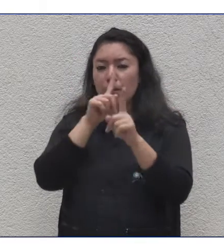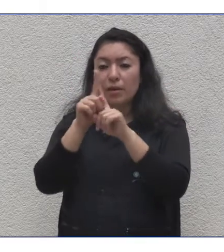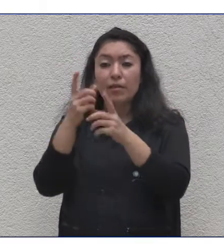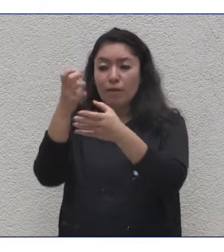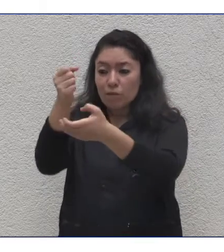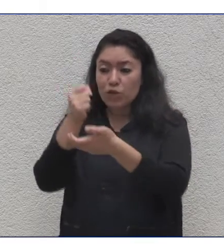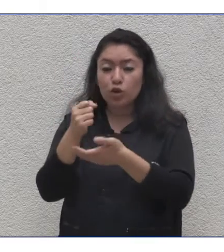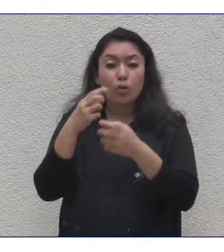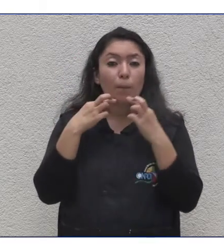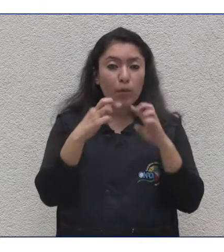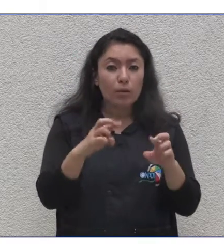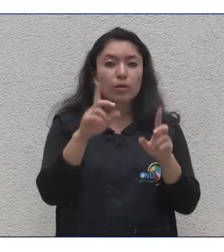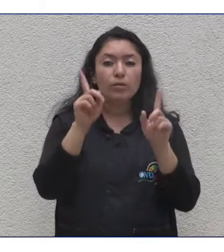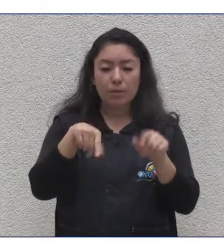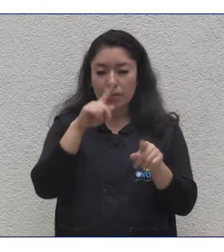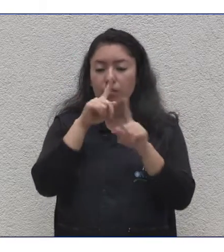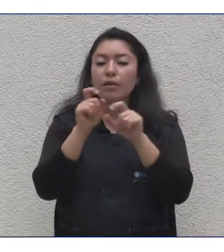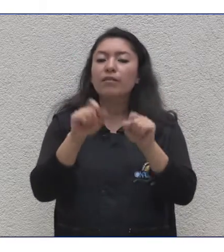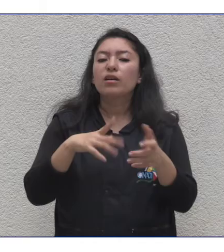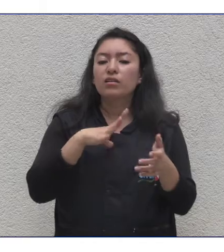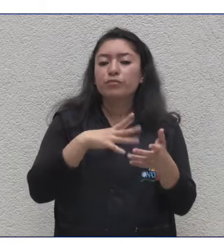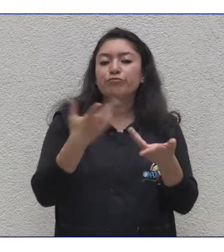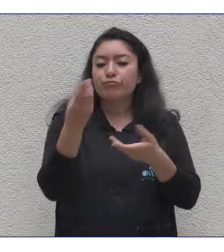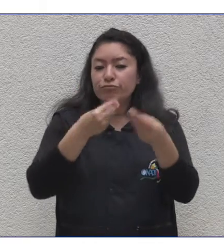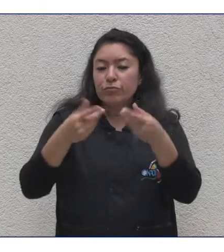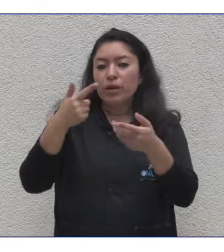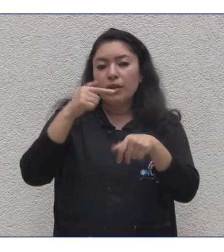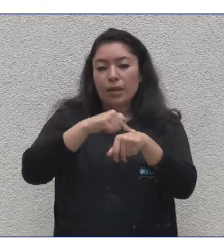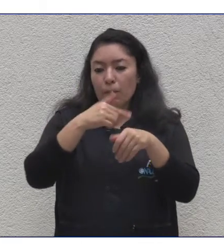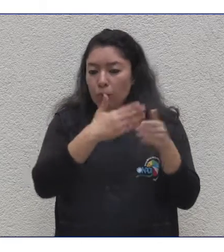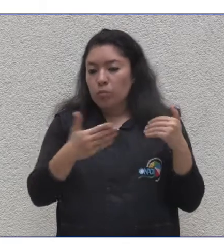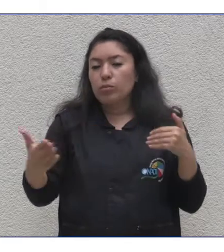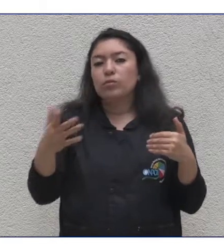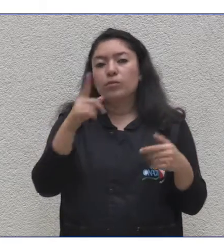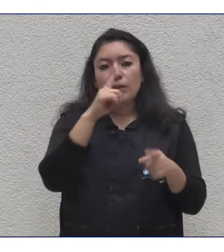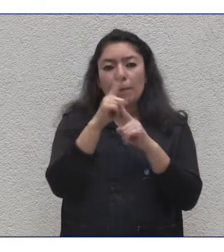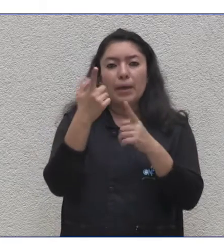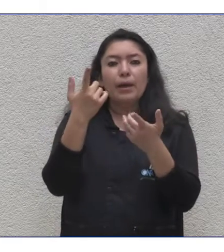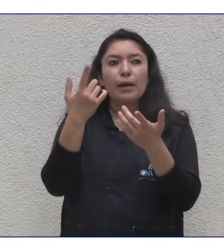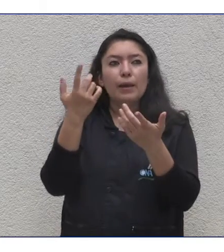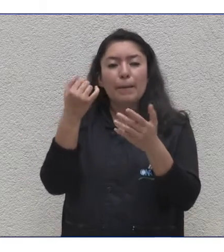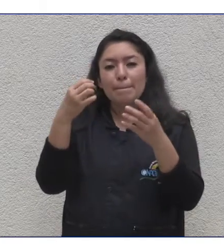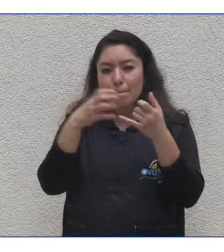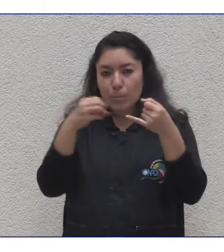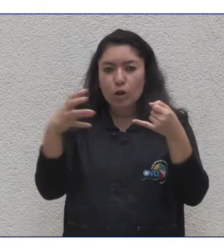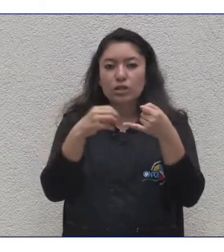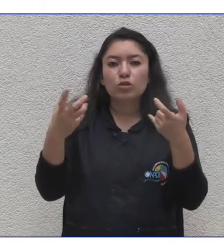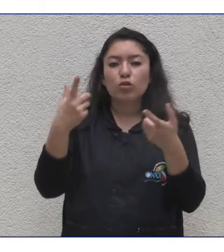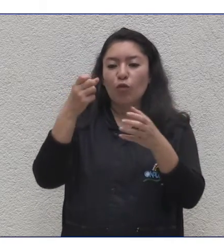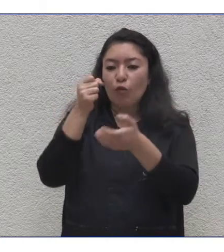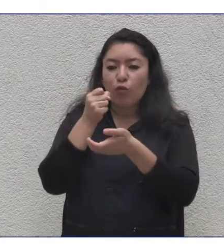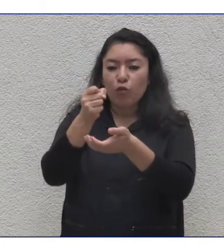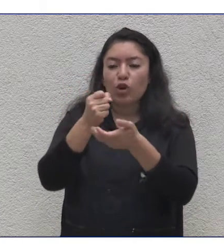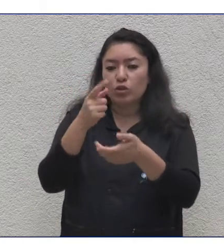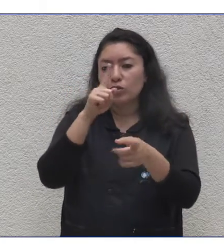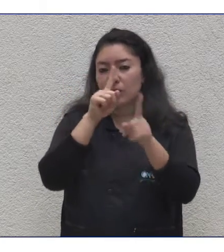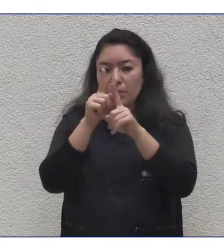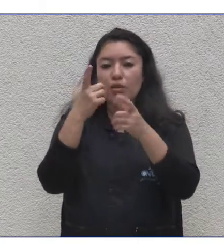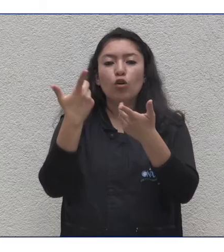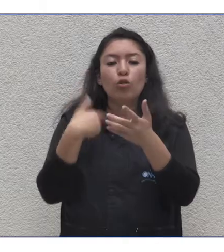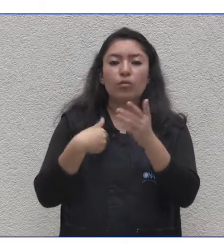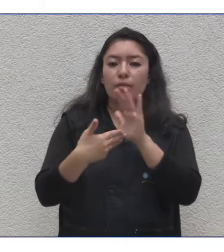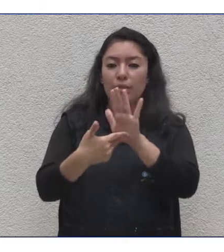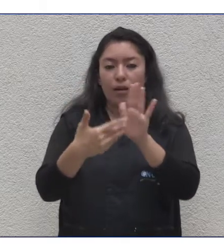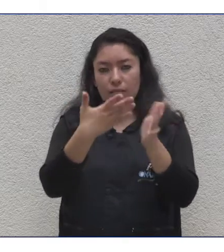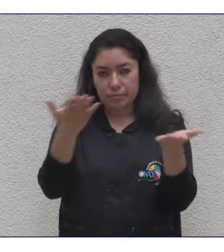públicos provenientes de ingresos ordinarios, extraordinarios, impuestos, fondos privativos, empréstitos y